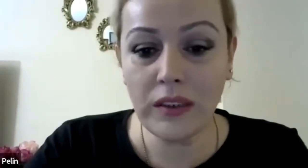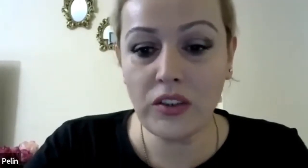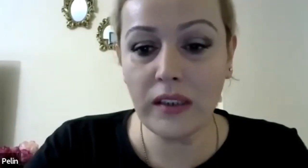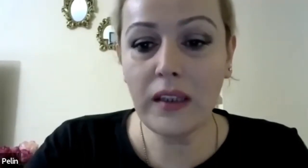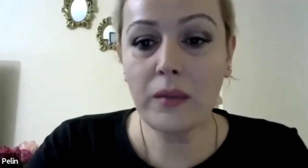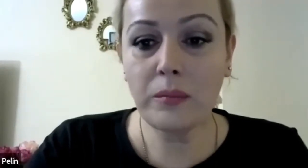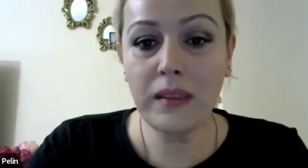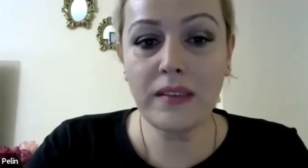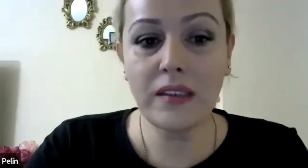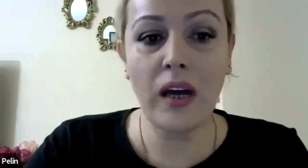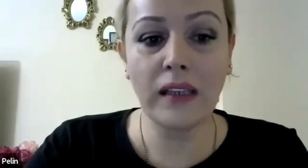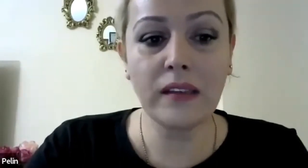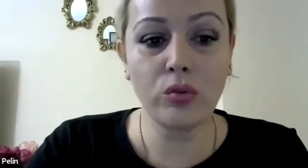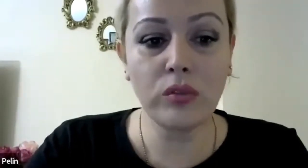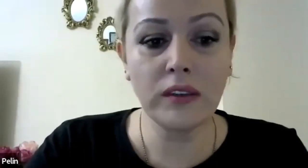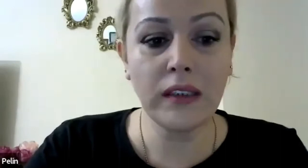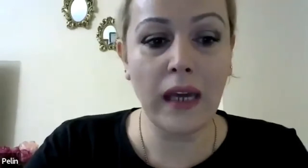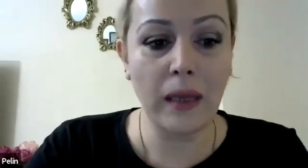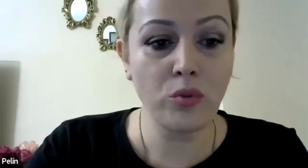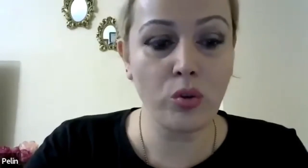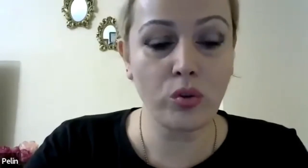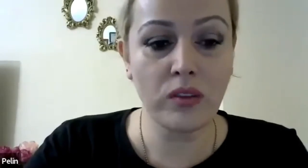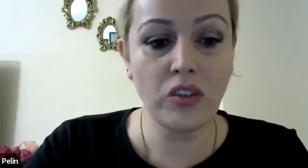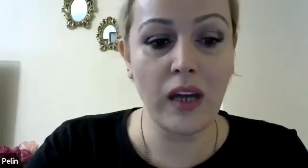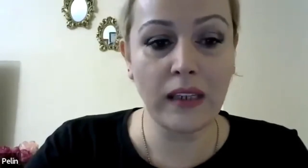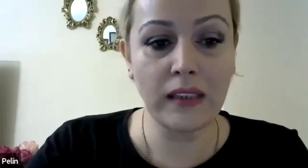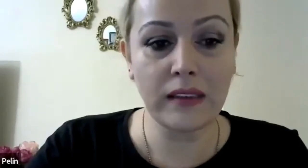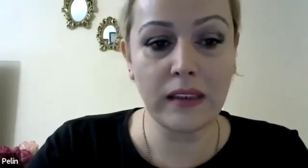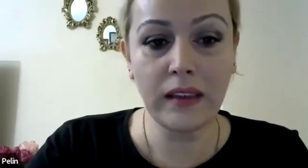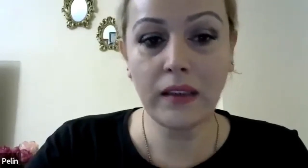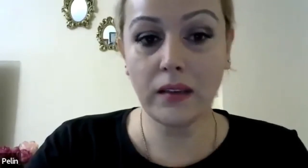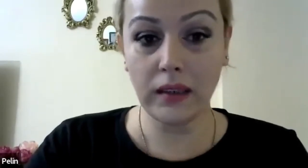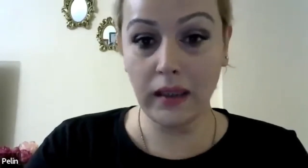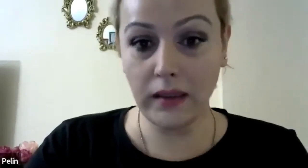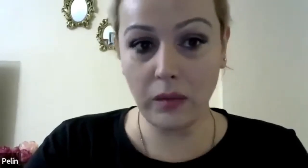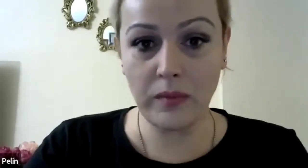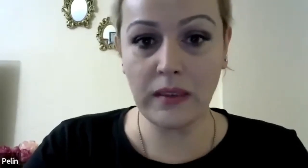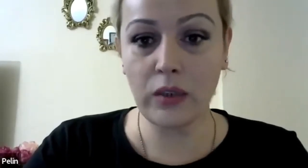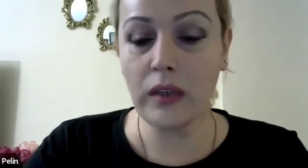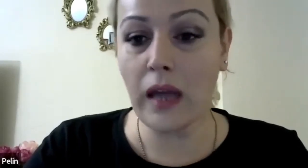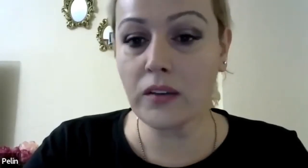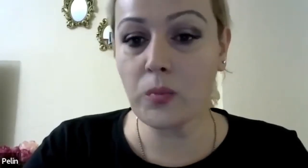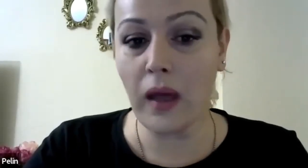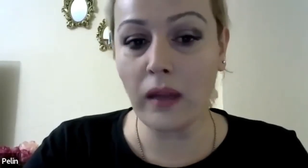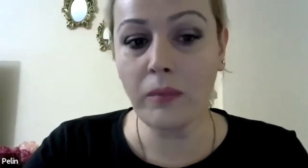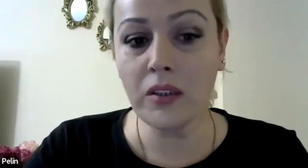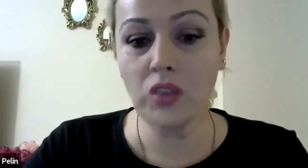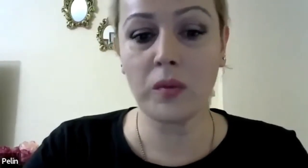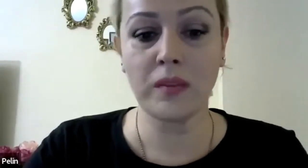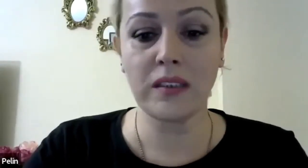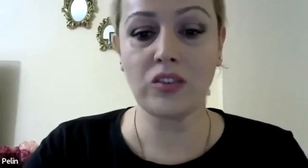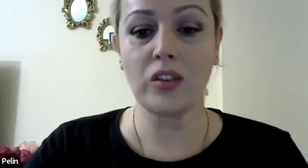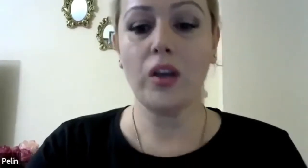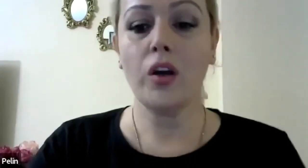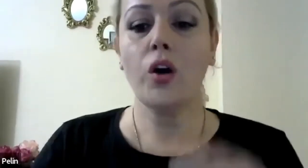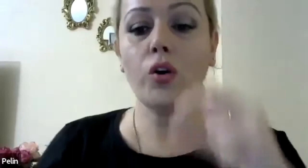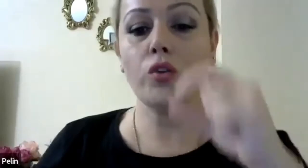için biz işaret dili kullanırken yapmış olduğumuz işaretleri dikkat etmemiz gerekiyor. Yanlış bir anlam taşımaması için. O yüzden